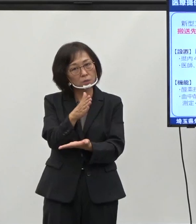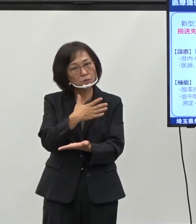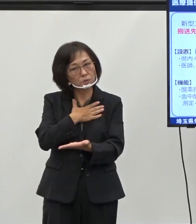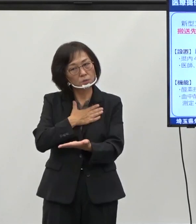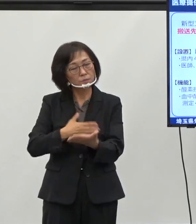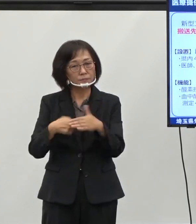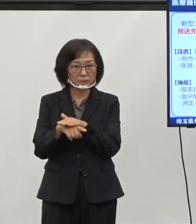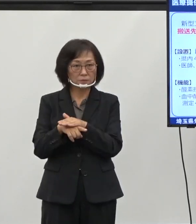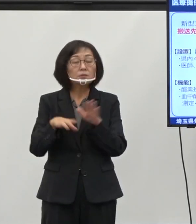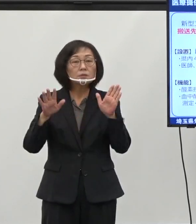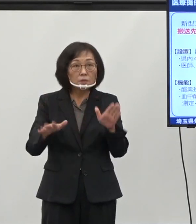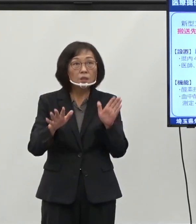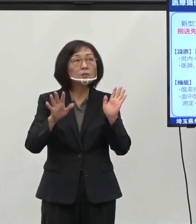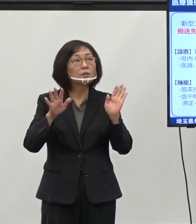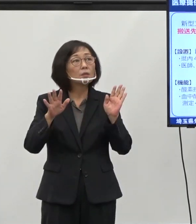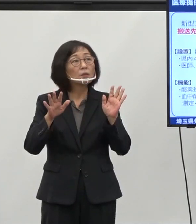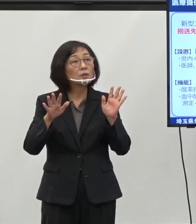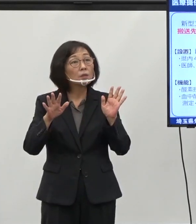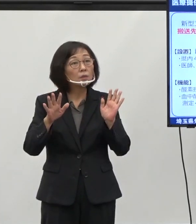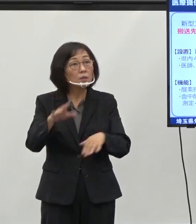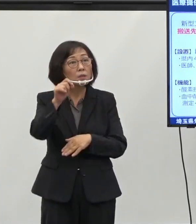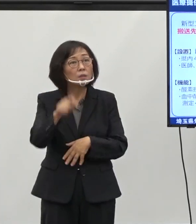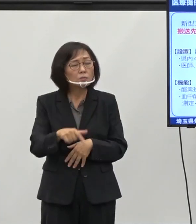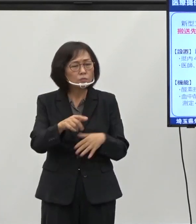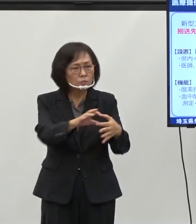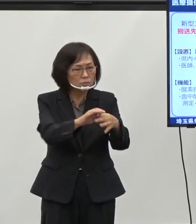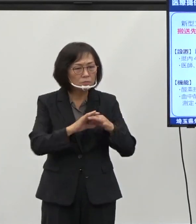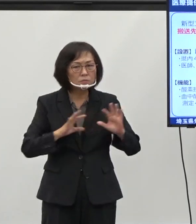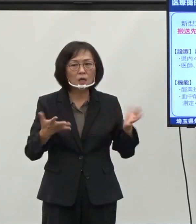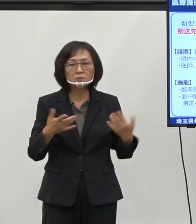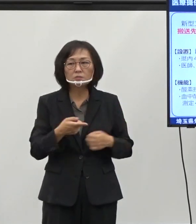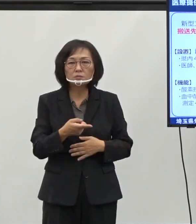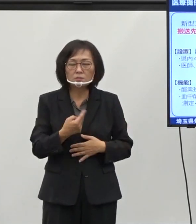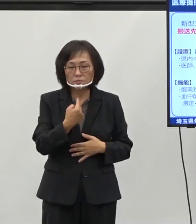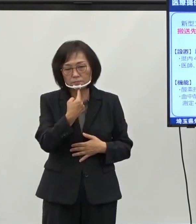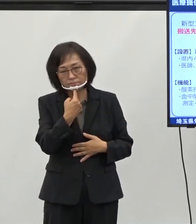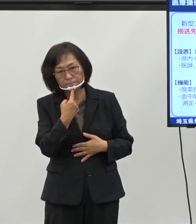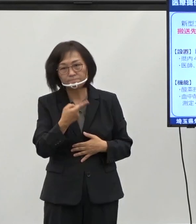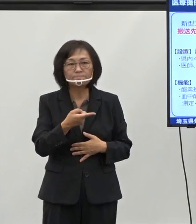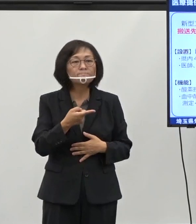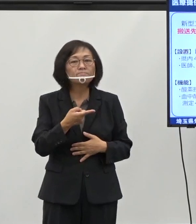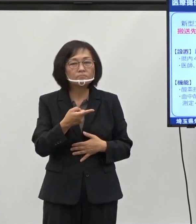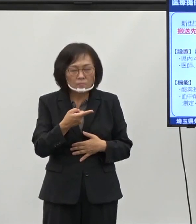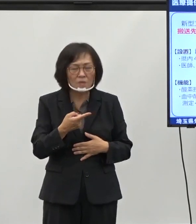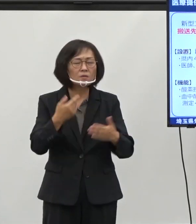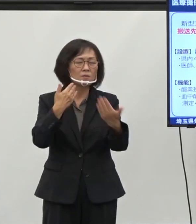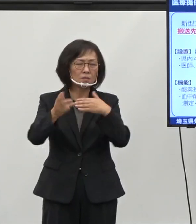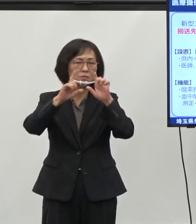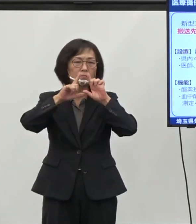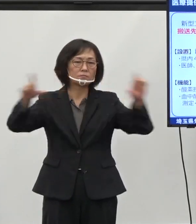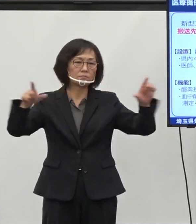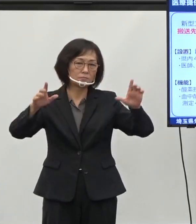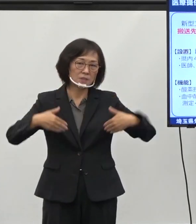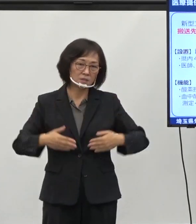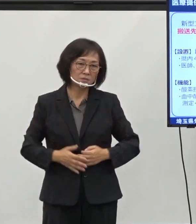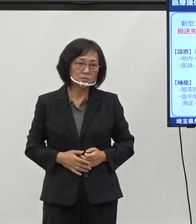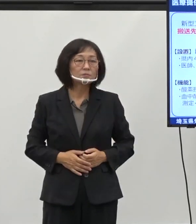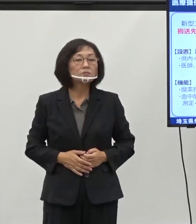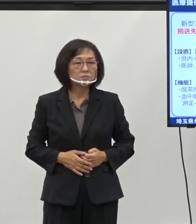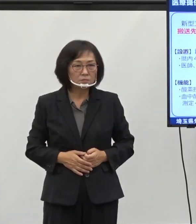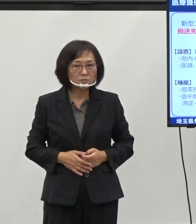ります。で今週になっても連絡が来ないということで我々として公表させていただいて、そして、